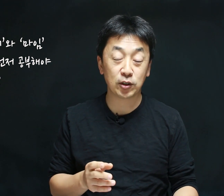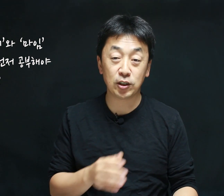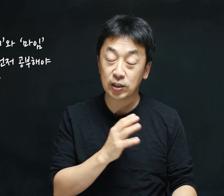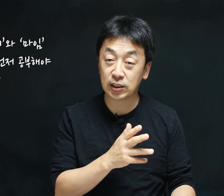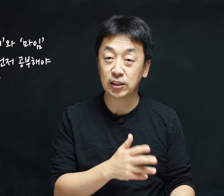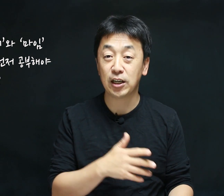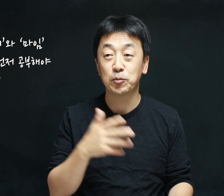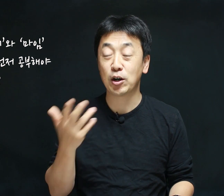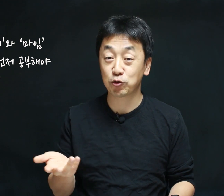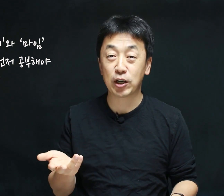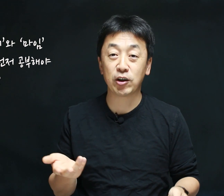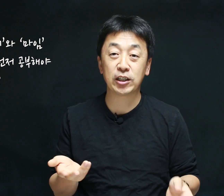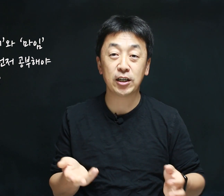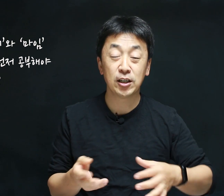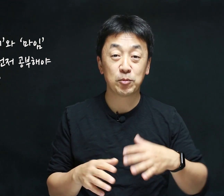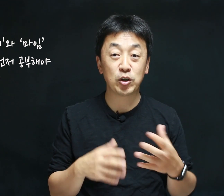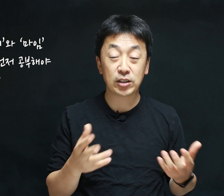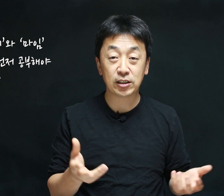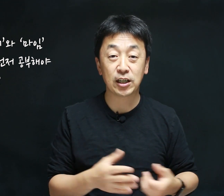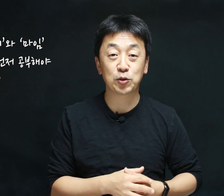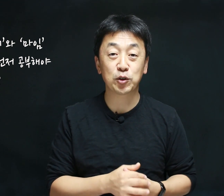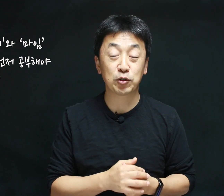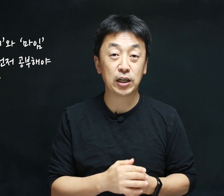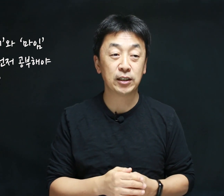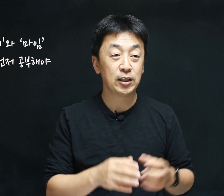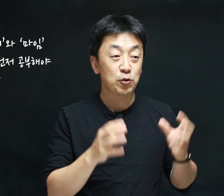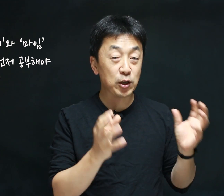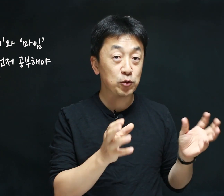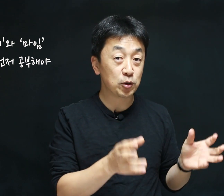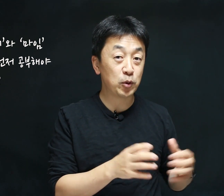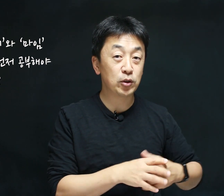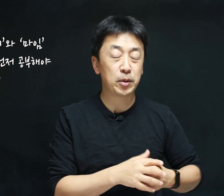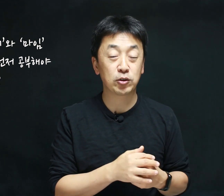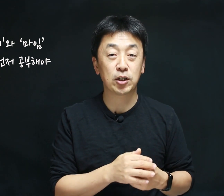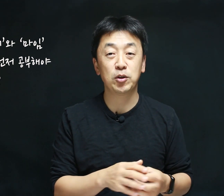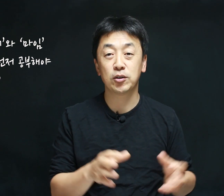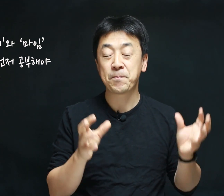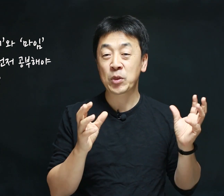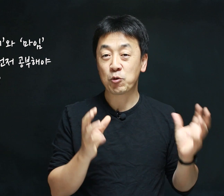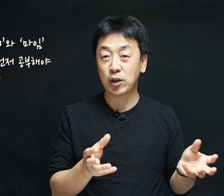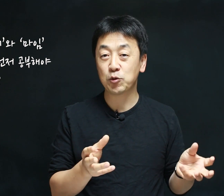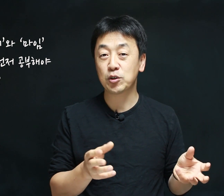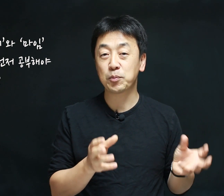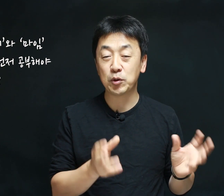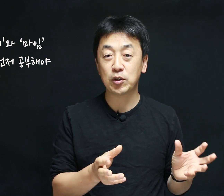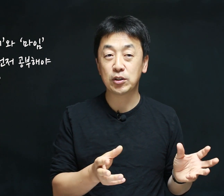이런 책들이나 뭐 한국 수화 여행이나 뭐 이런 책들을 가지고서 우리가 관용적 표현을 배우셨다면요. 관용적